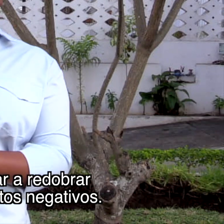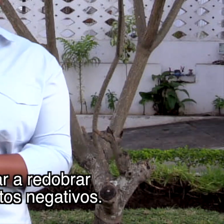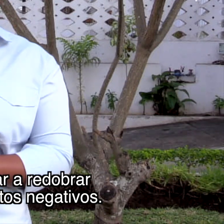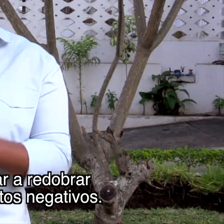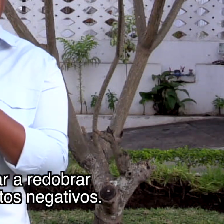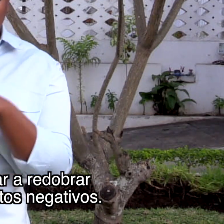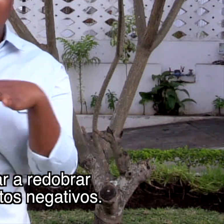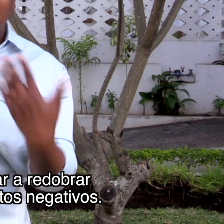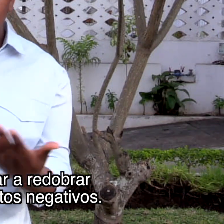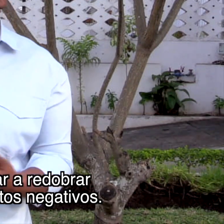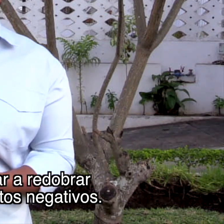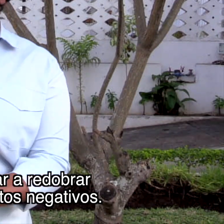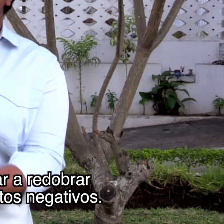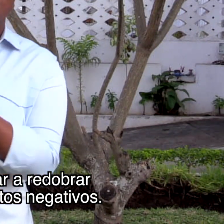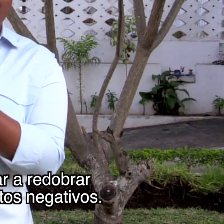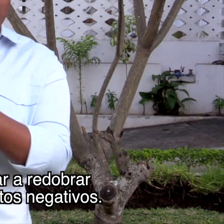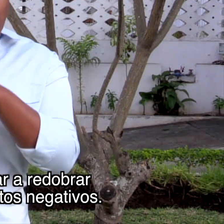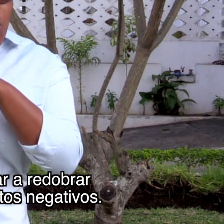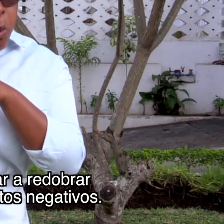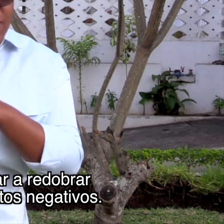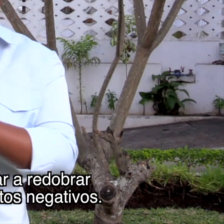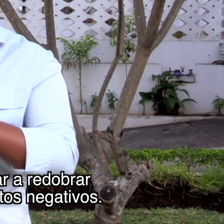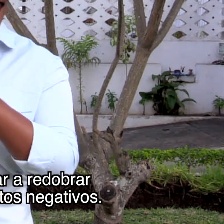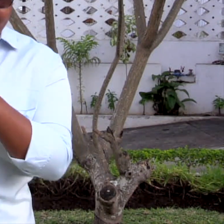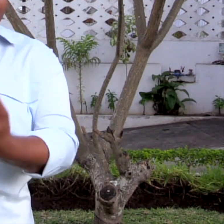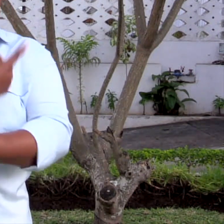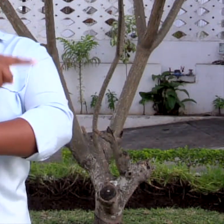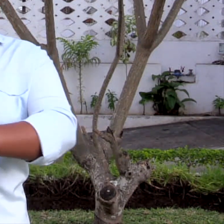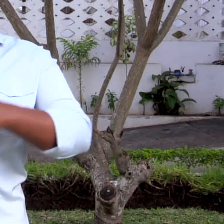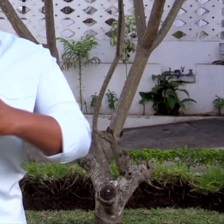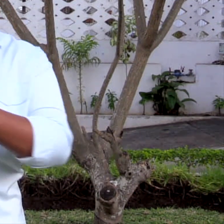redobrar esforços para evitar efeitos negativos.